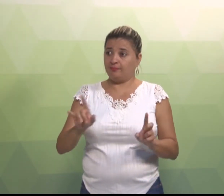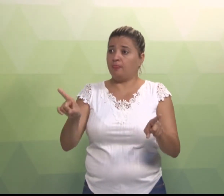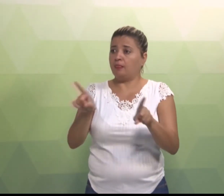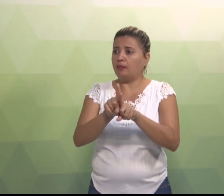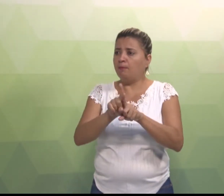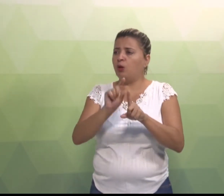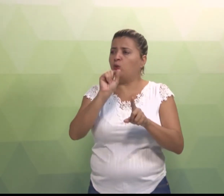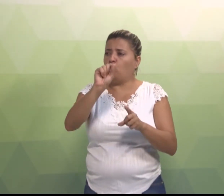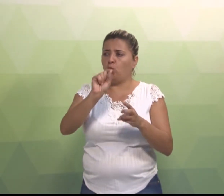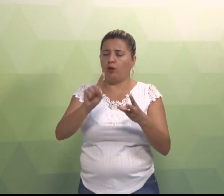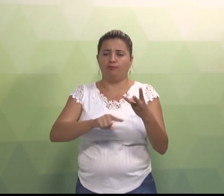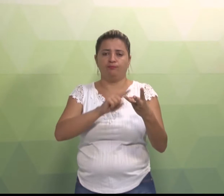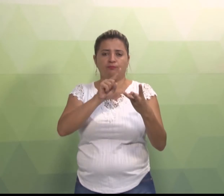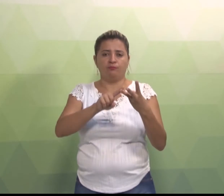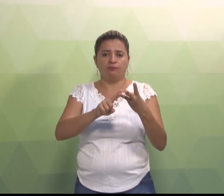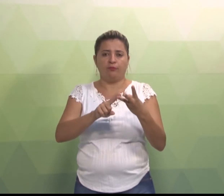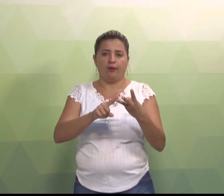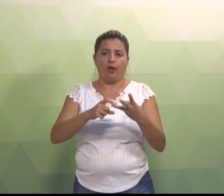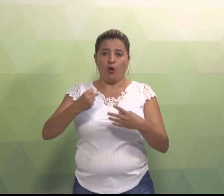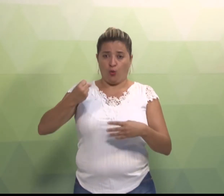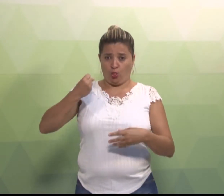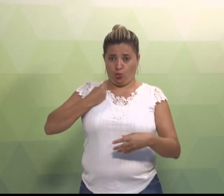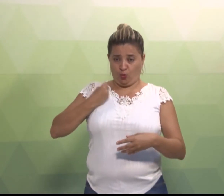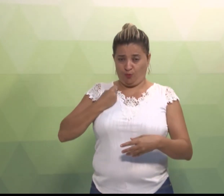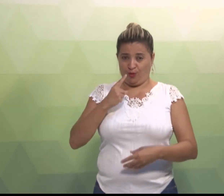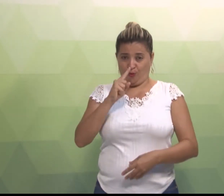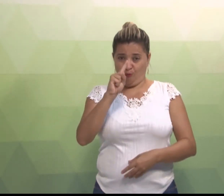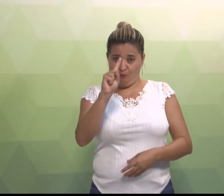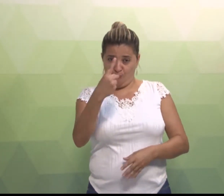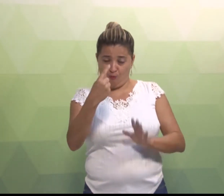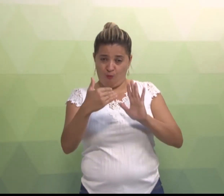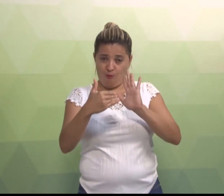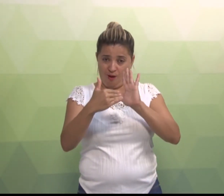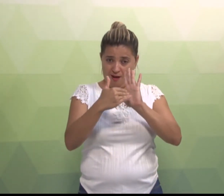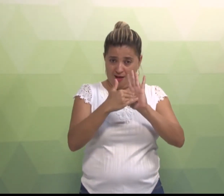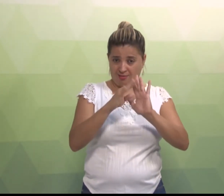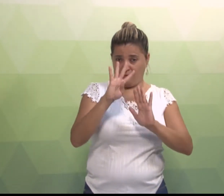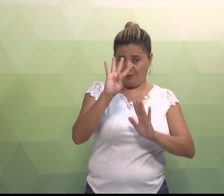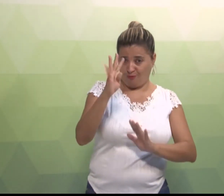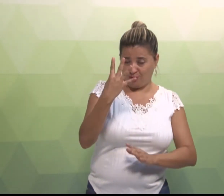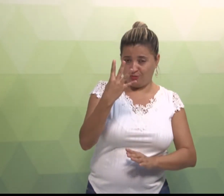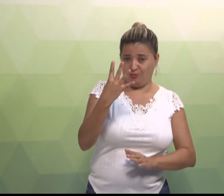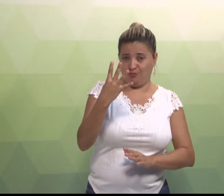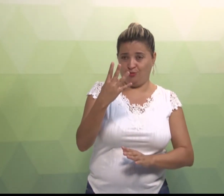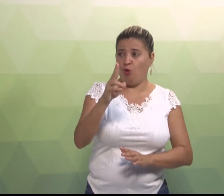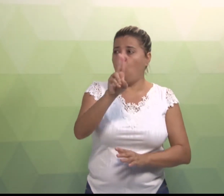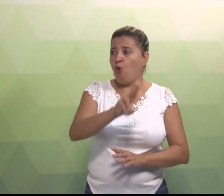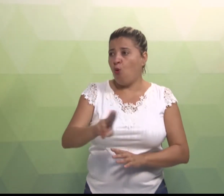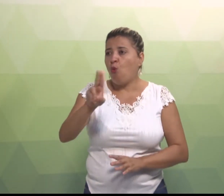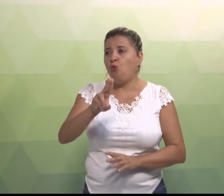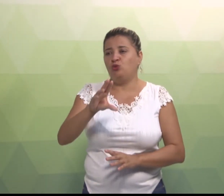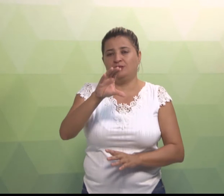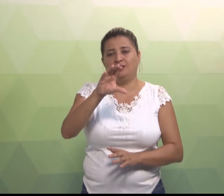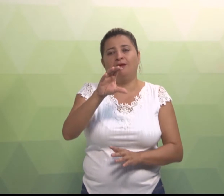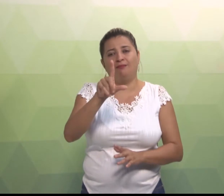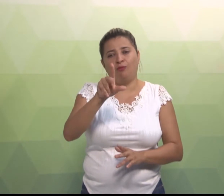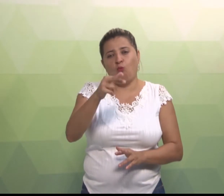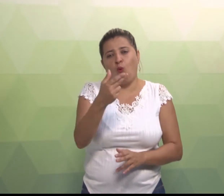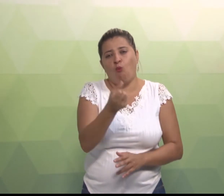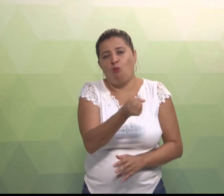forma. Um outro exemplo que a gente pode estar explicando é de 1 até 4 horas, que nós usamos, por exemplo,